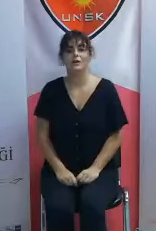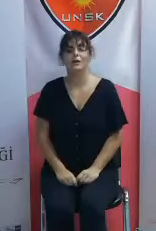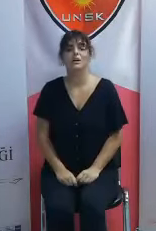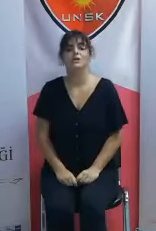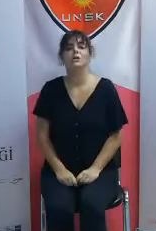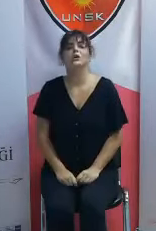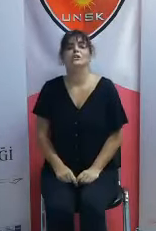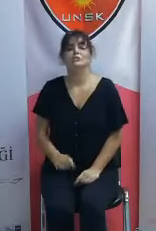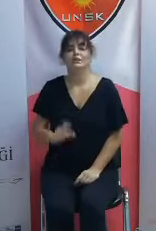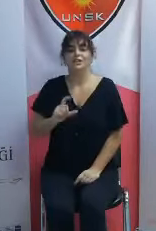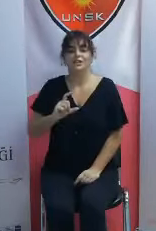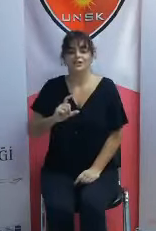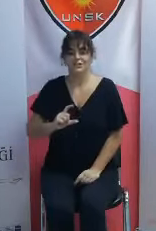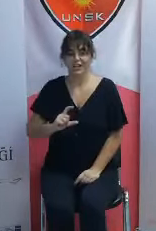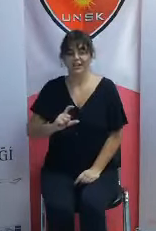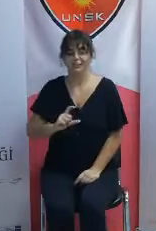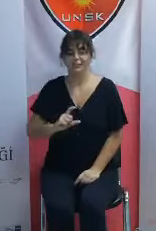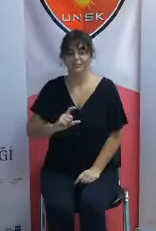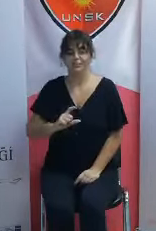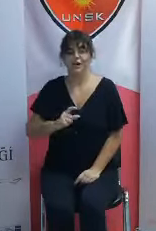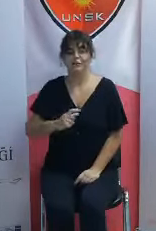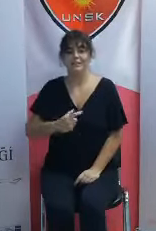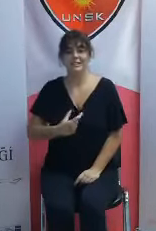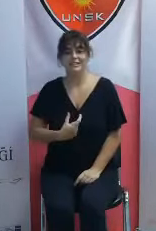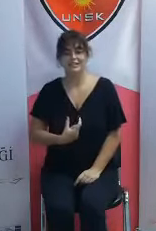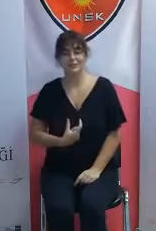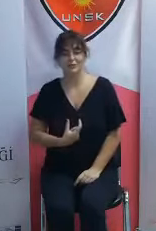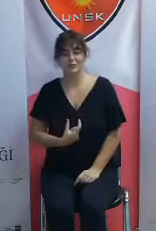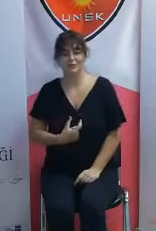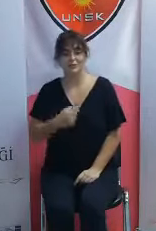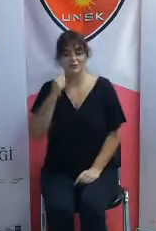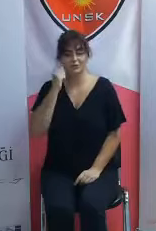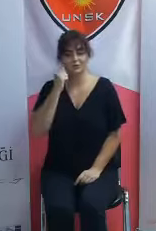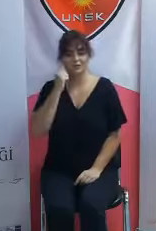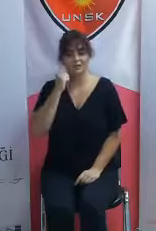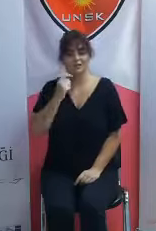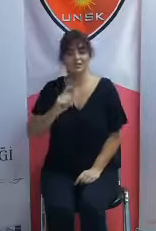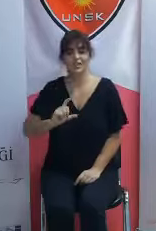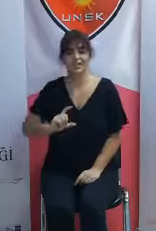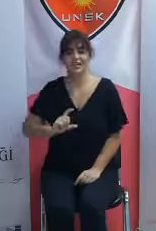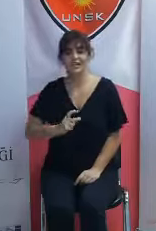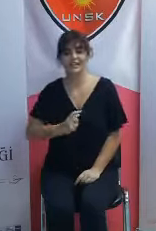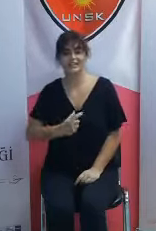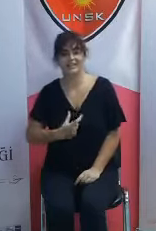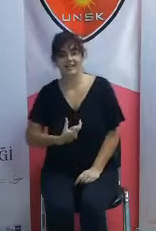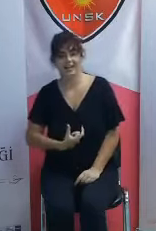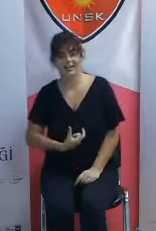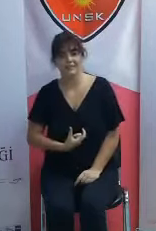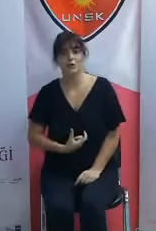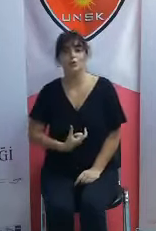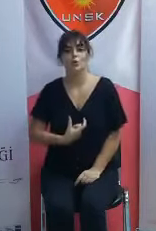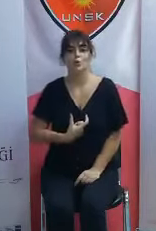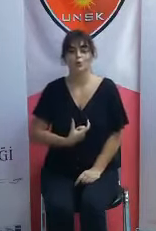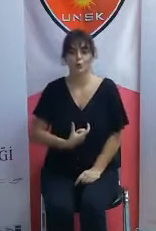Şimdi C yapıp ama yatırıyoruz. C'yi yatırarak U.